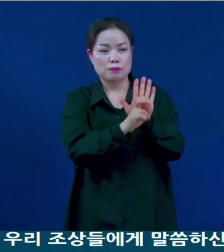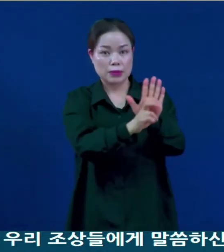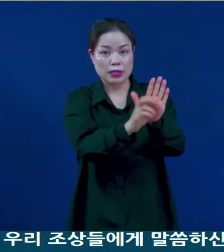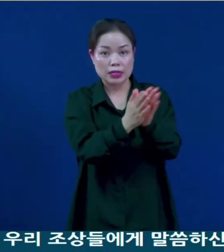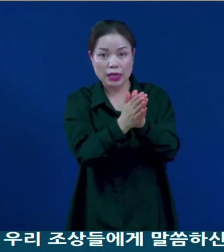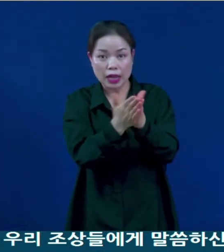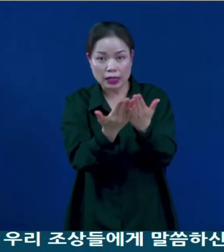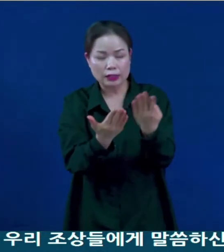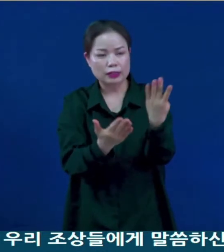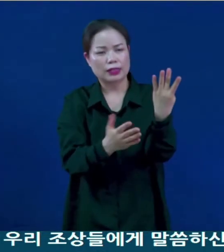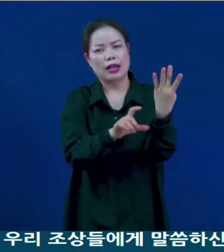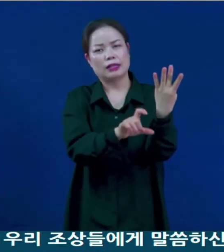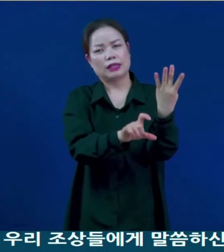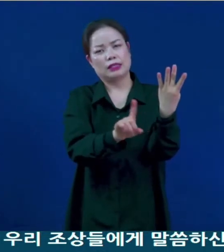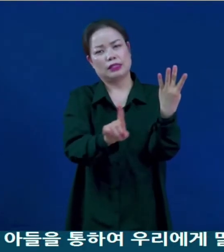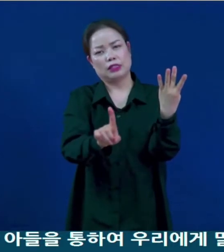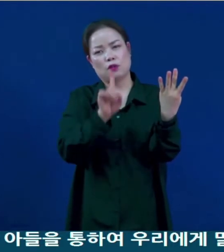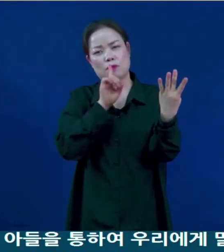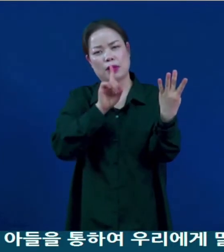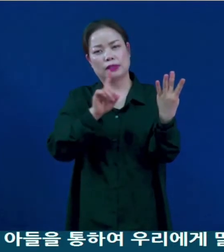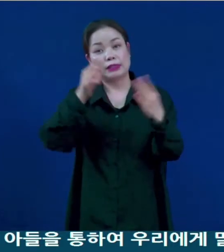1절의 끝날을 뜻합니다.